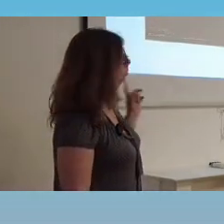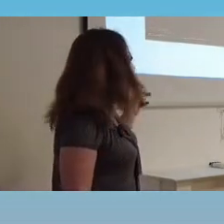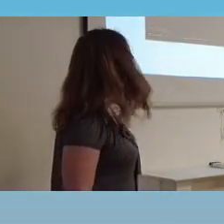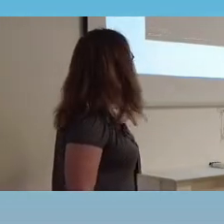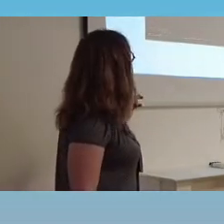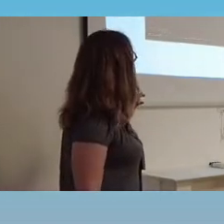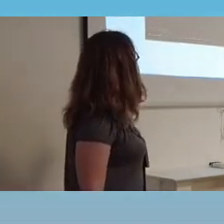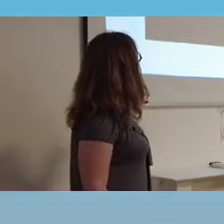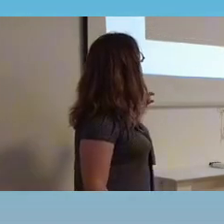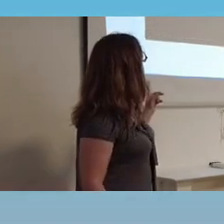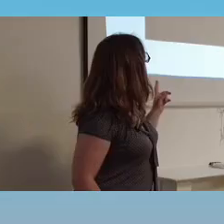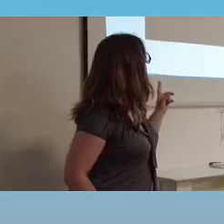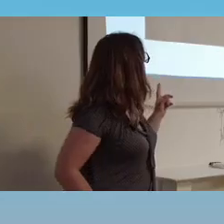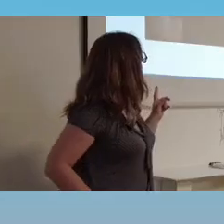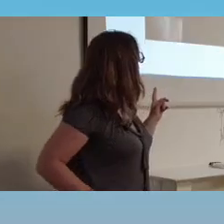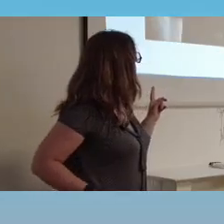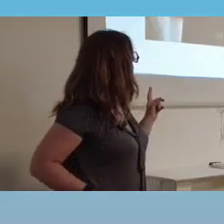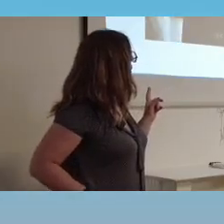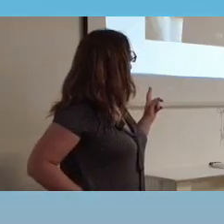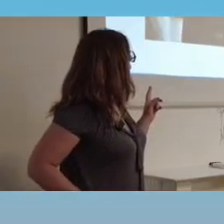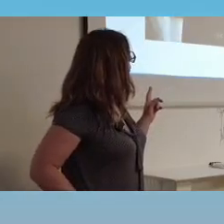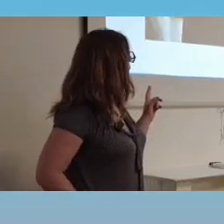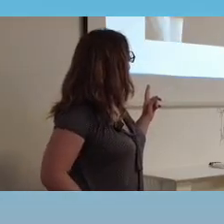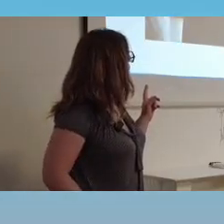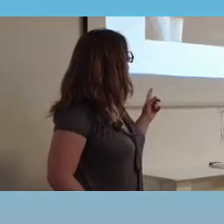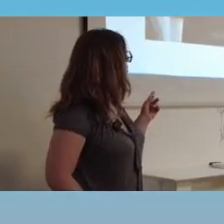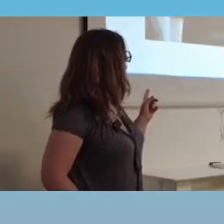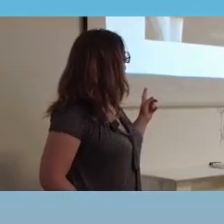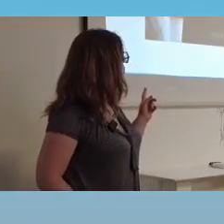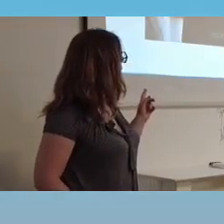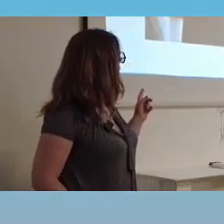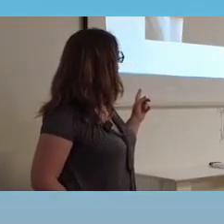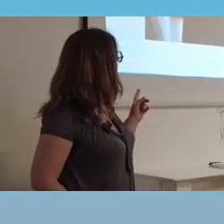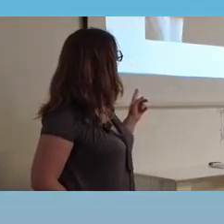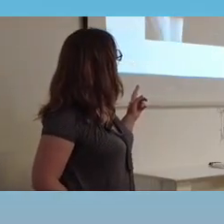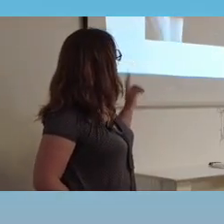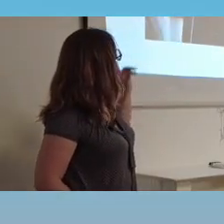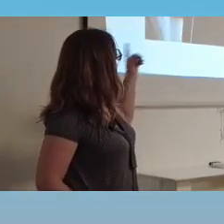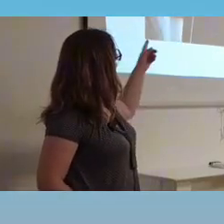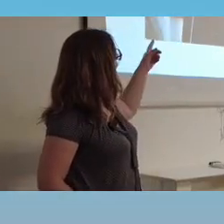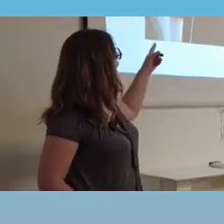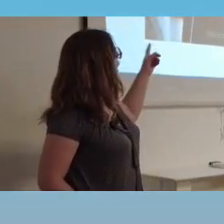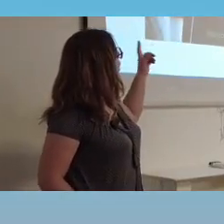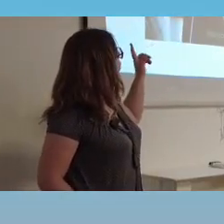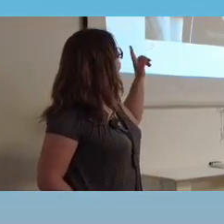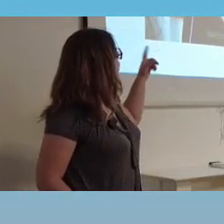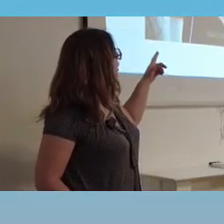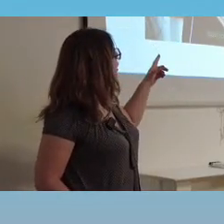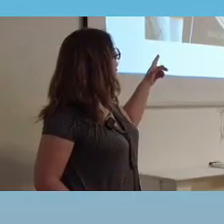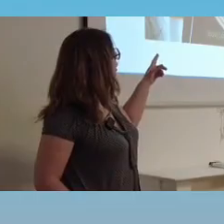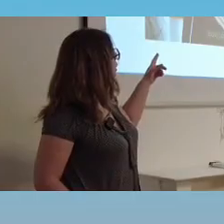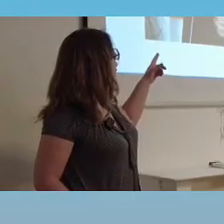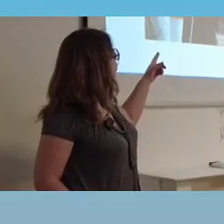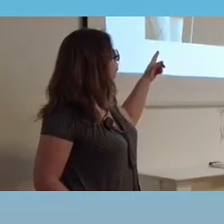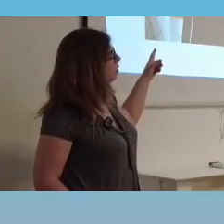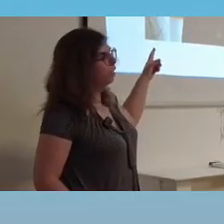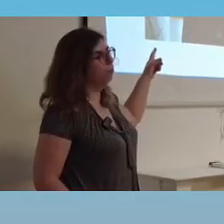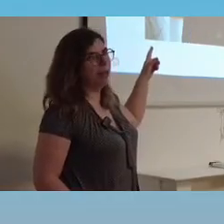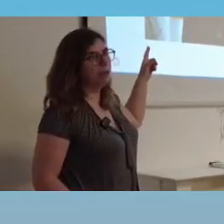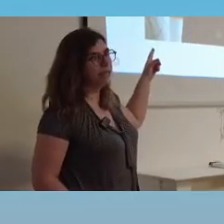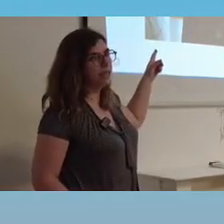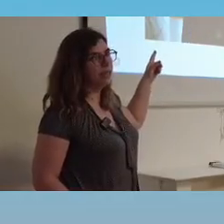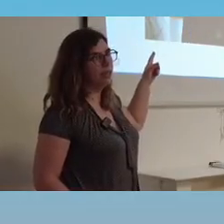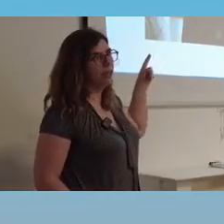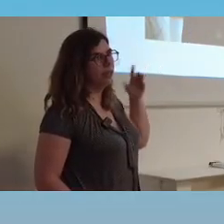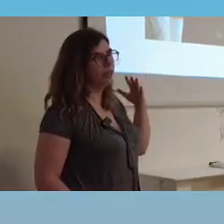Et quand vous voyez cette vidéo, donc c'est vraiment une vidéo sensibilisation par IA, qui voilà, quand on signe, on ne signe